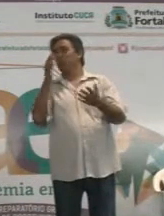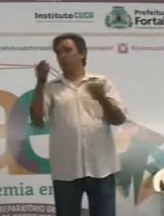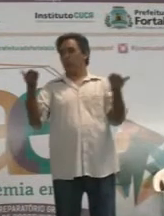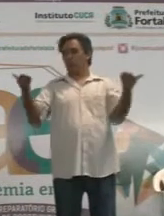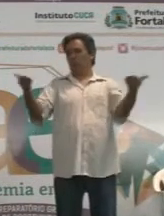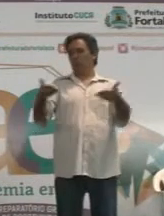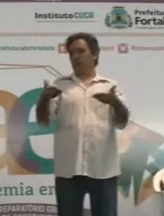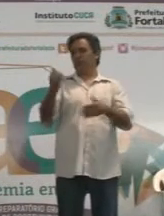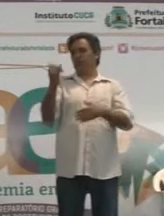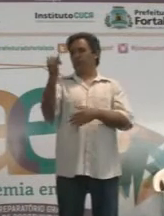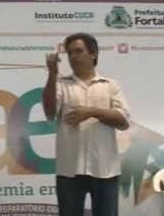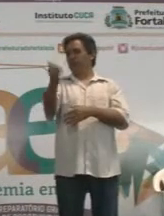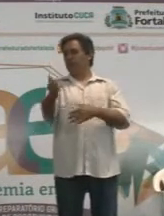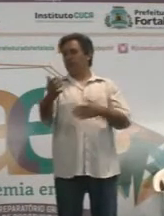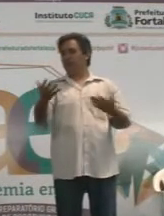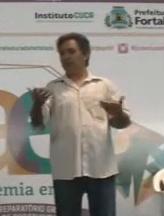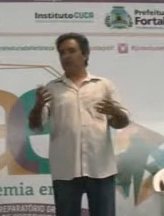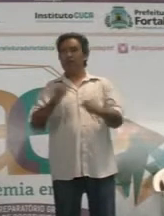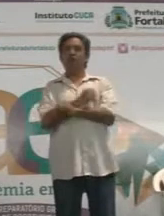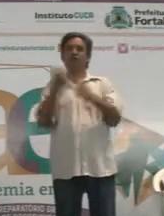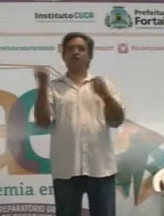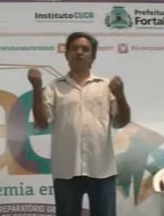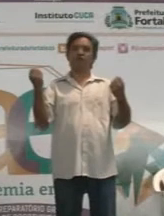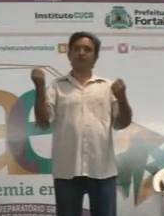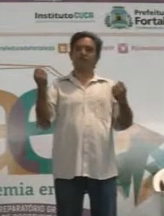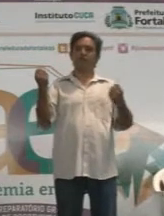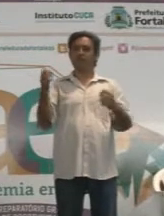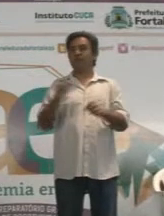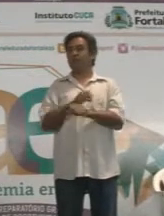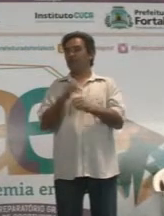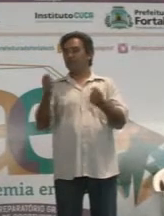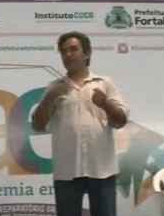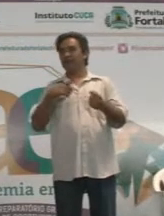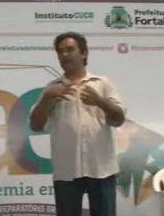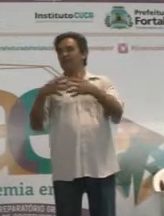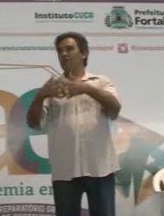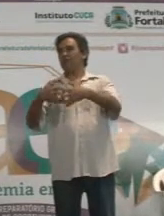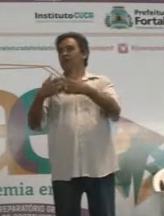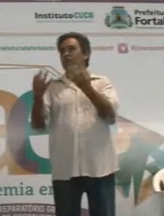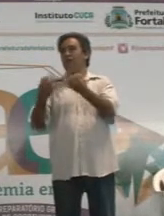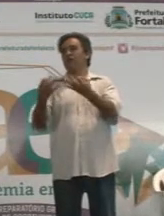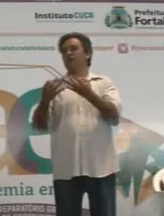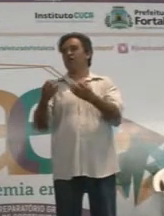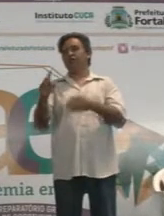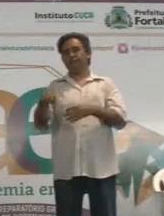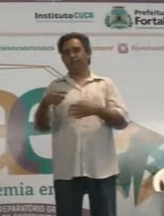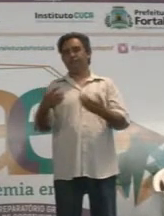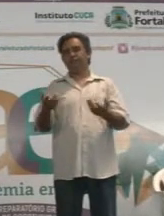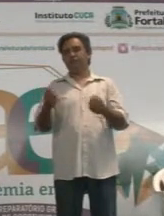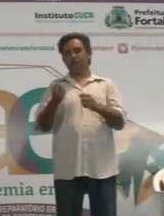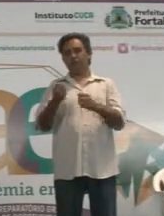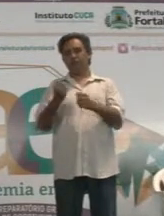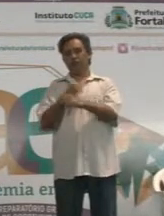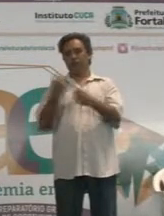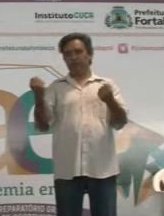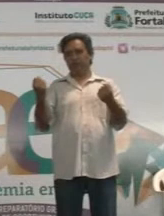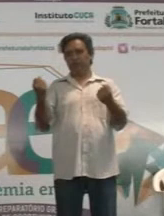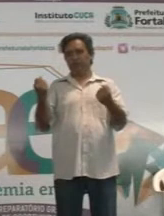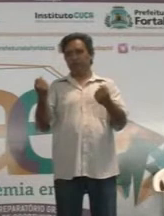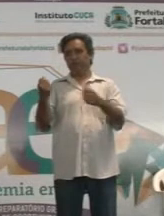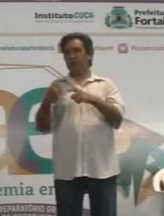Hoje eu vou dizer assim uma coisa que é impossível. É impossível ter uma máquina perfeita. É impossível, hoje é